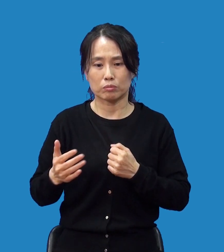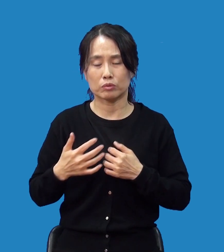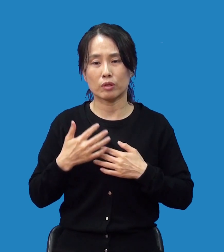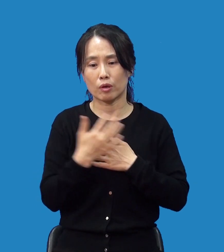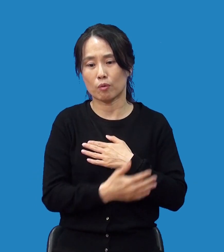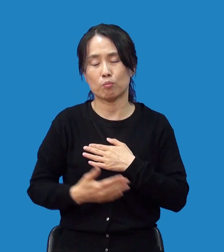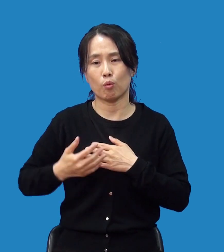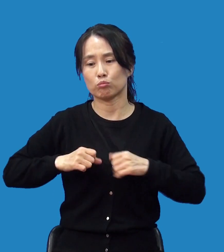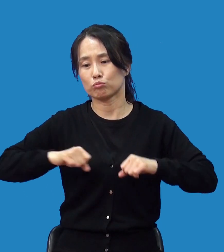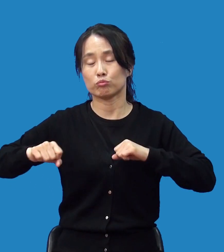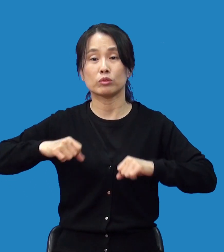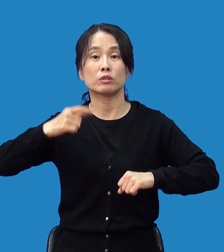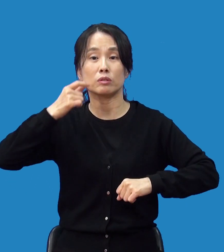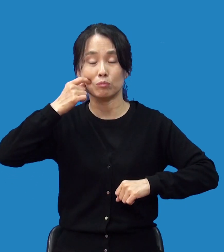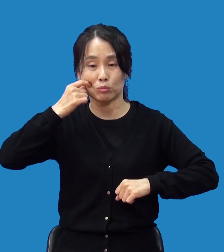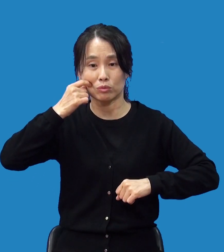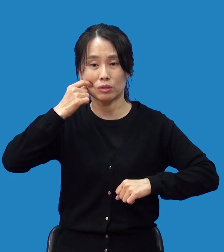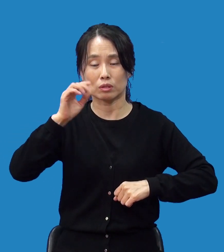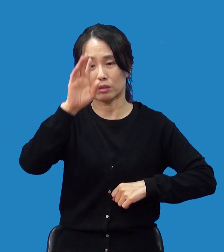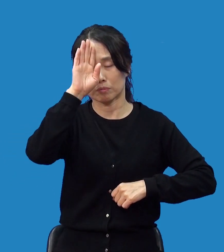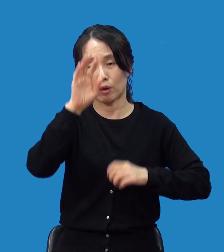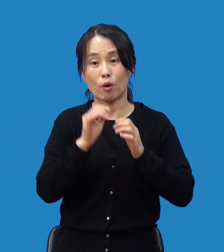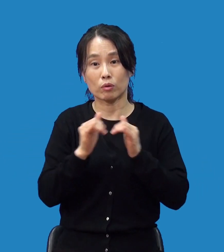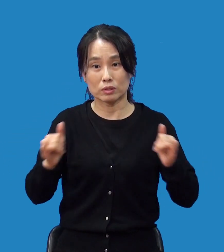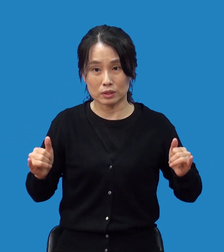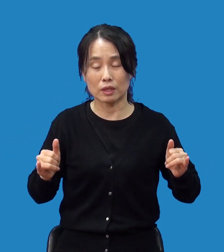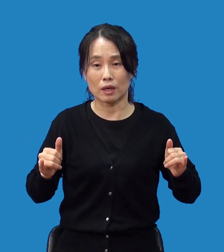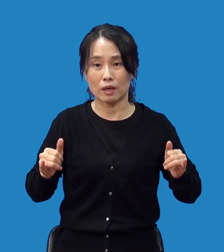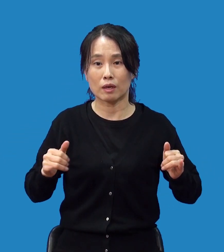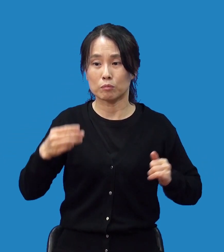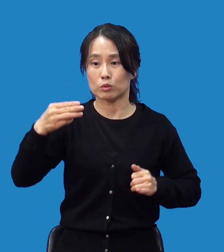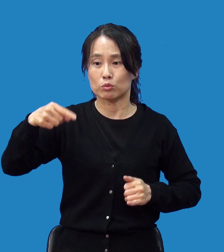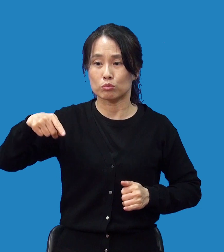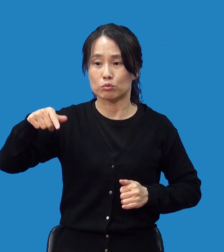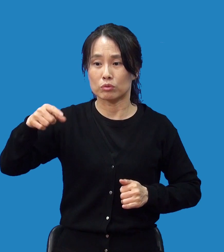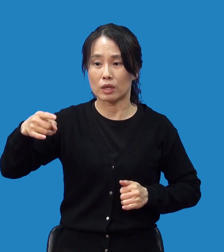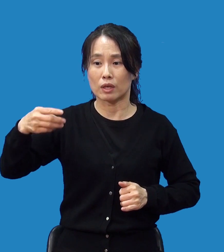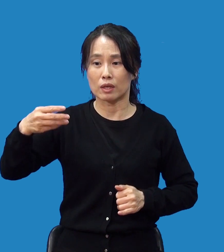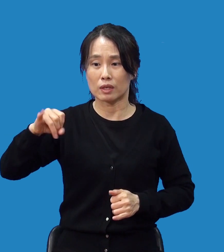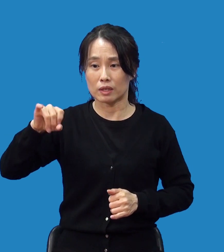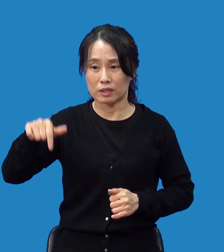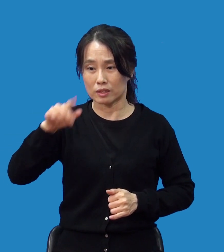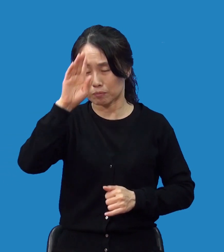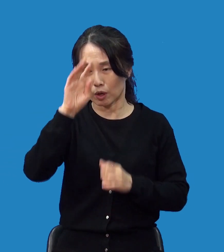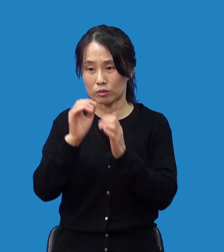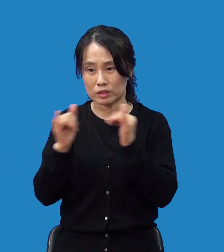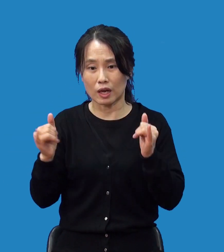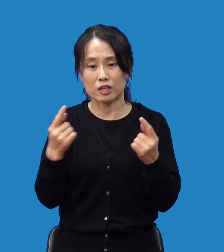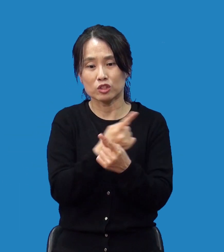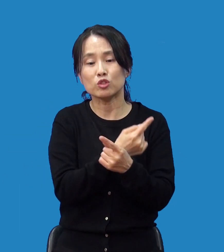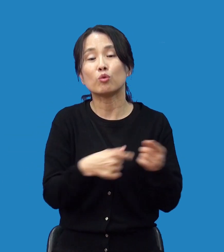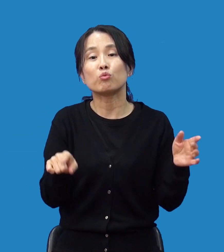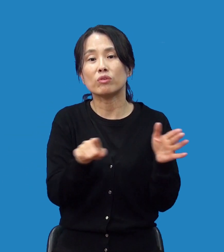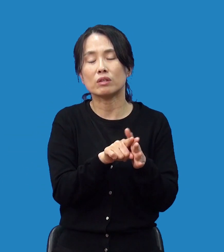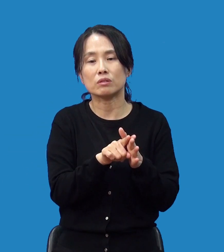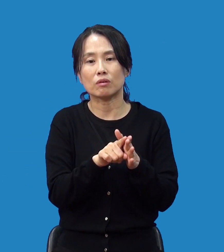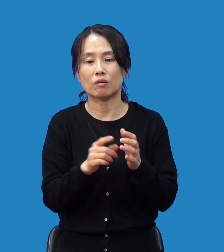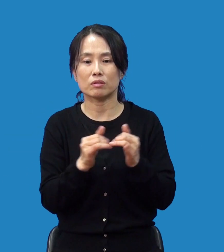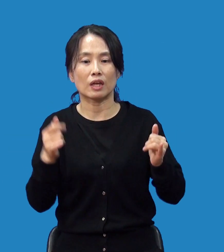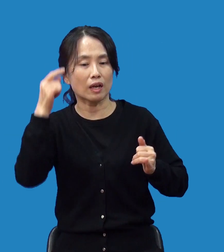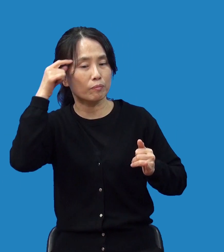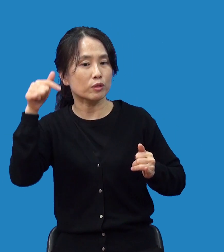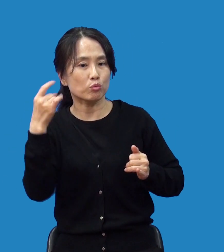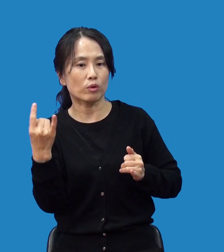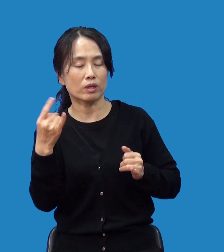또 루게리 환자 같은 이런 환자를 치료하기 위한 시도였습니다. 앞으로 이